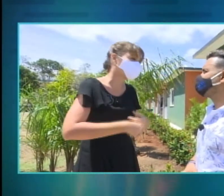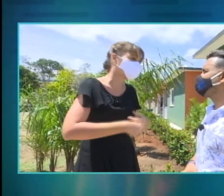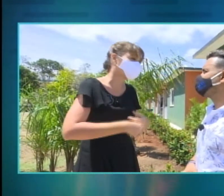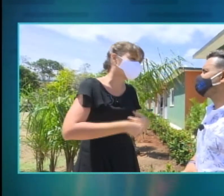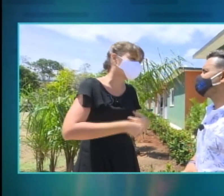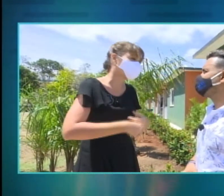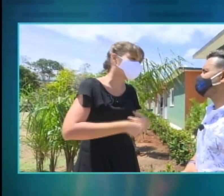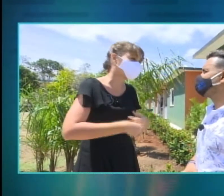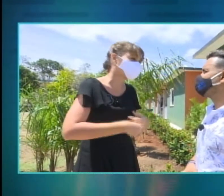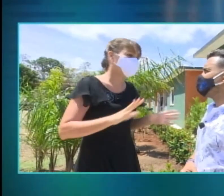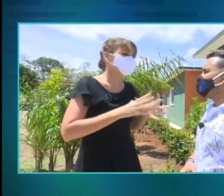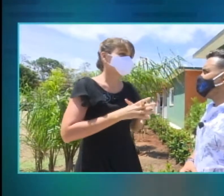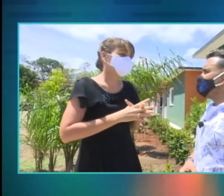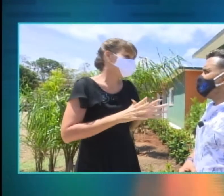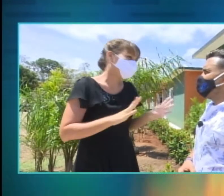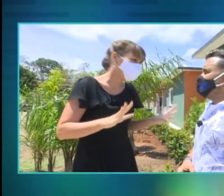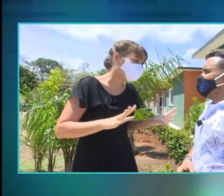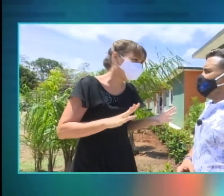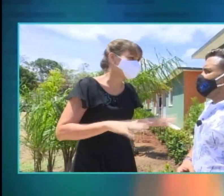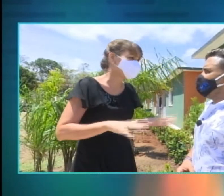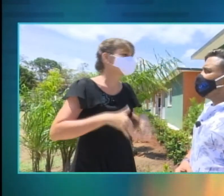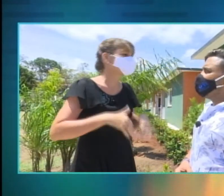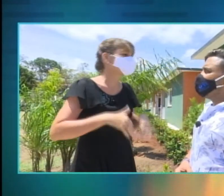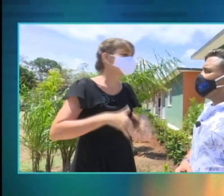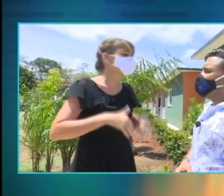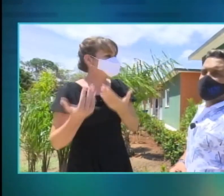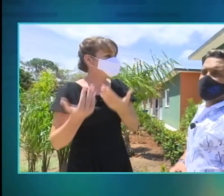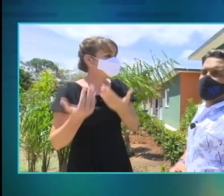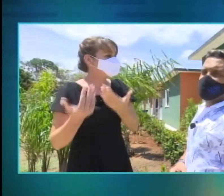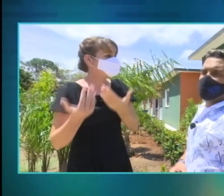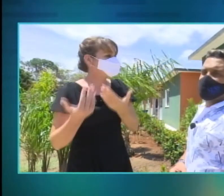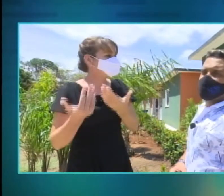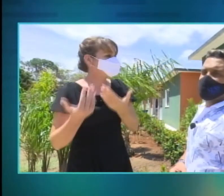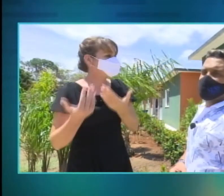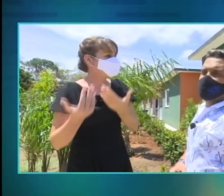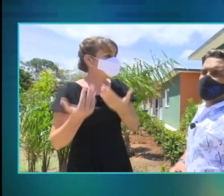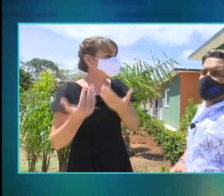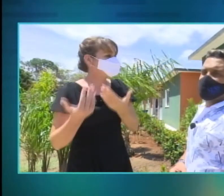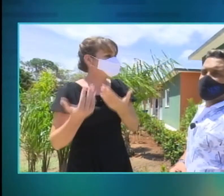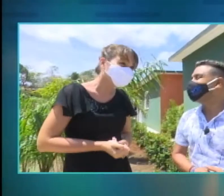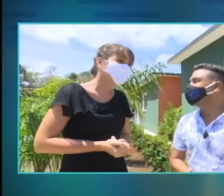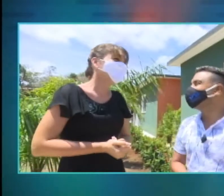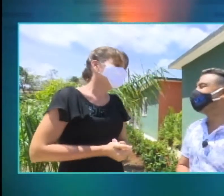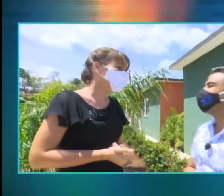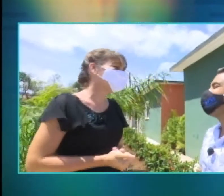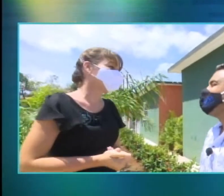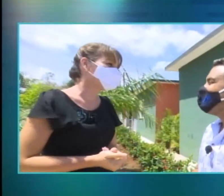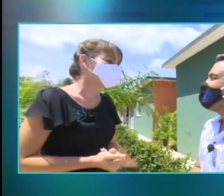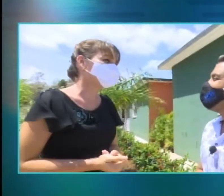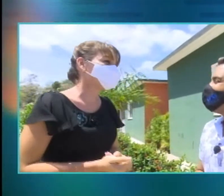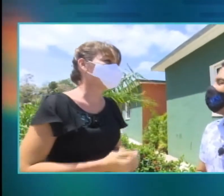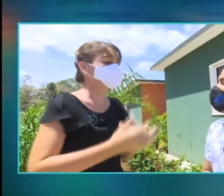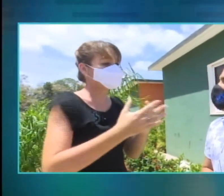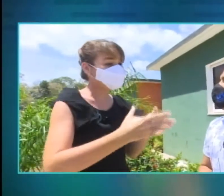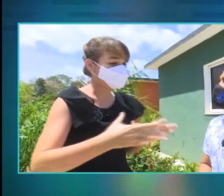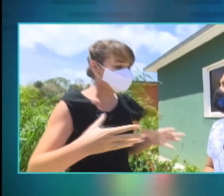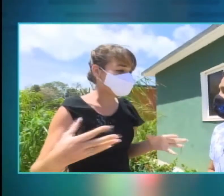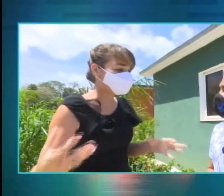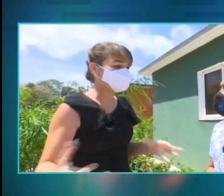Soroa, que es de las favoritas. ¡Ay, mi madre! Claro, ¡qué manera de soñar! ¡Qué lindo! Así mismo, toda la región está